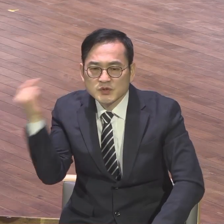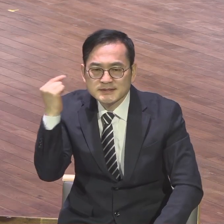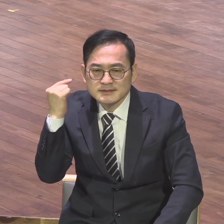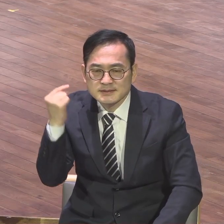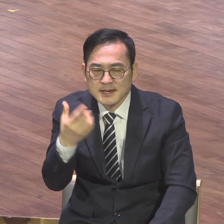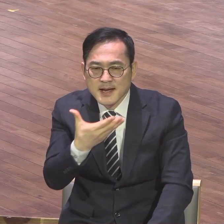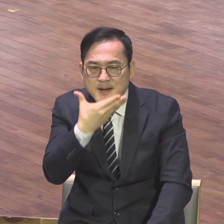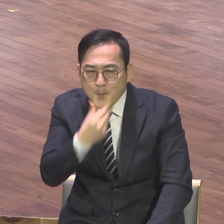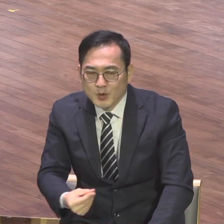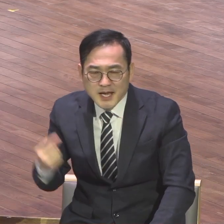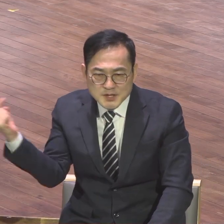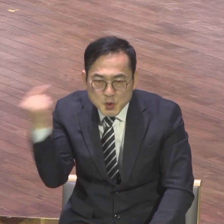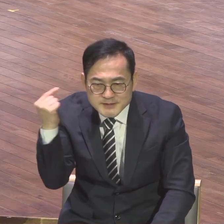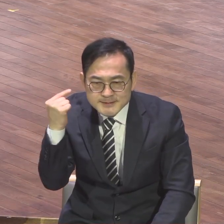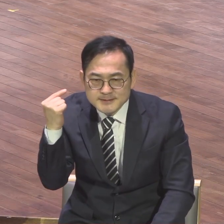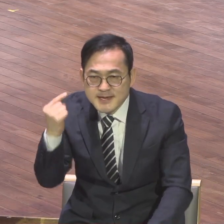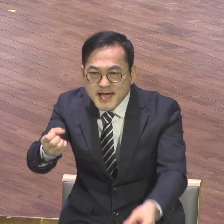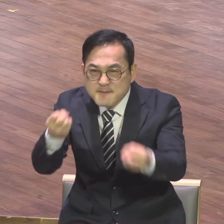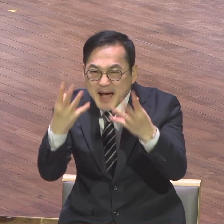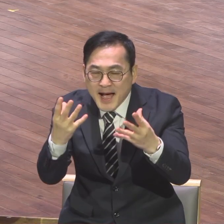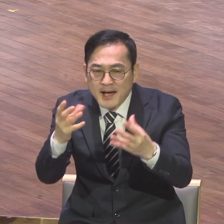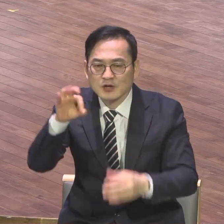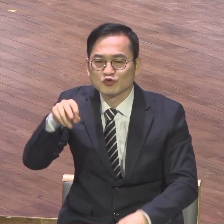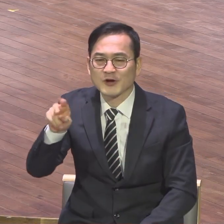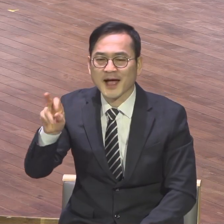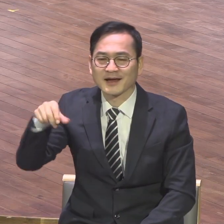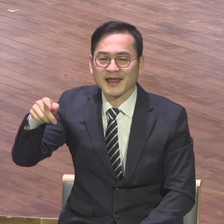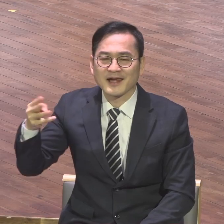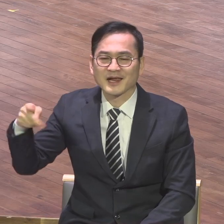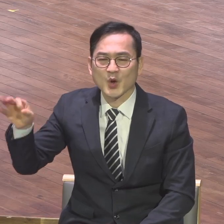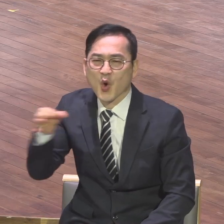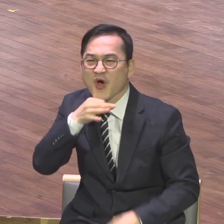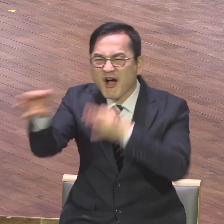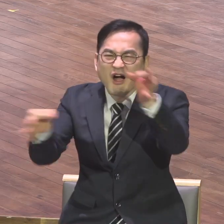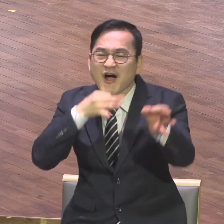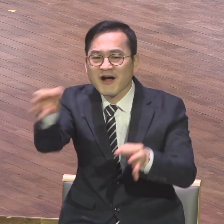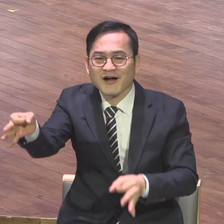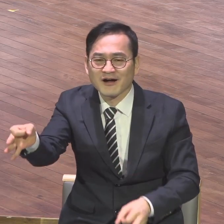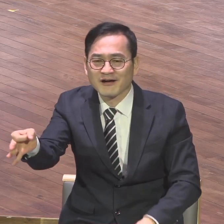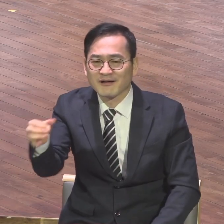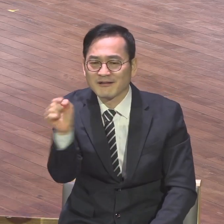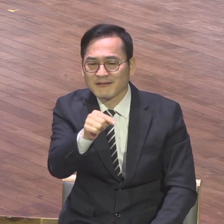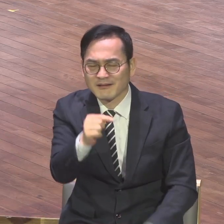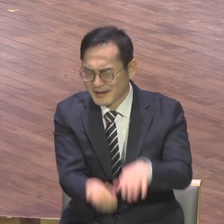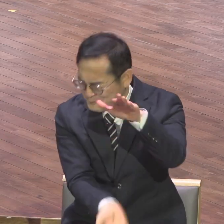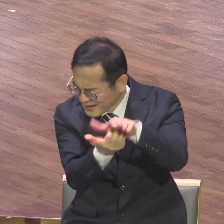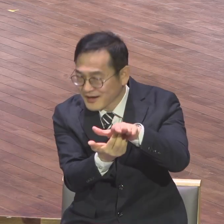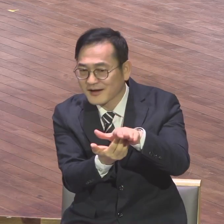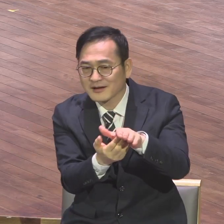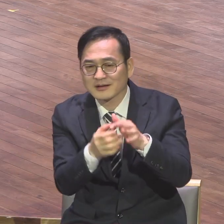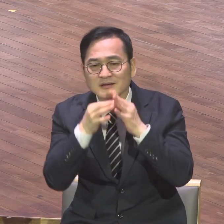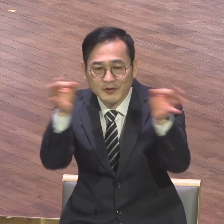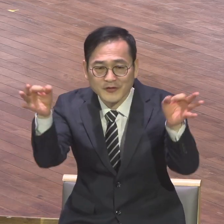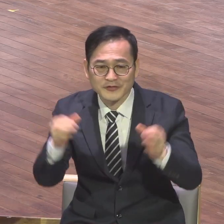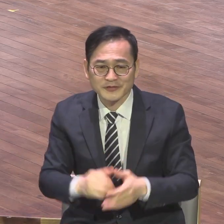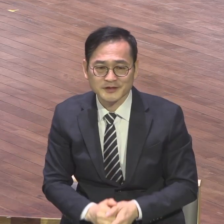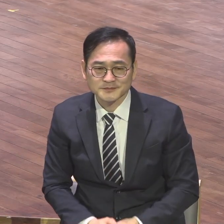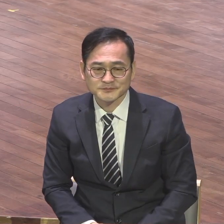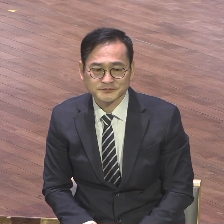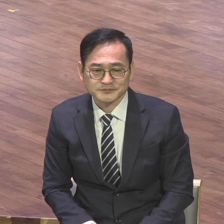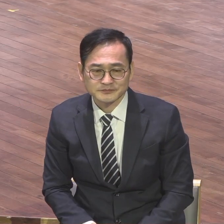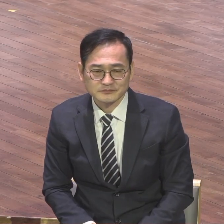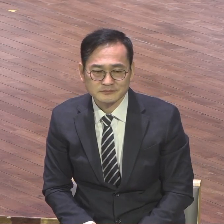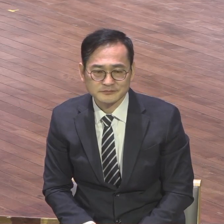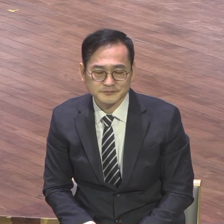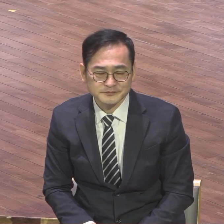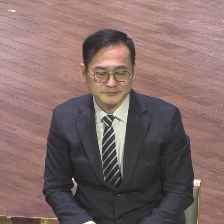빅뉴스, 최고의 복음 요한겔리온이다 그렇게 선언을 하고 있습니다. 지금 로마